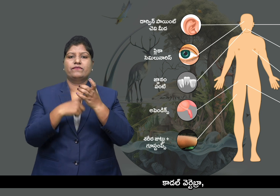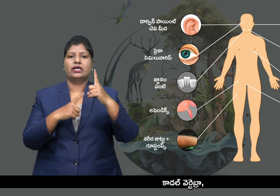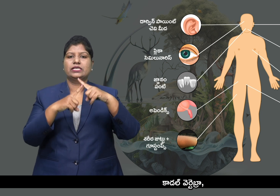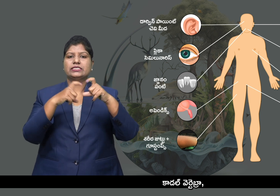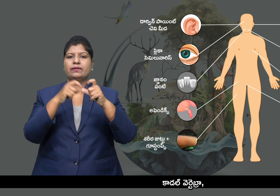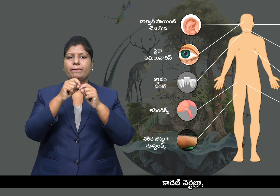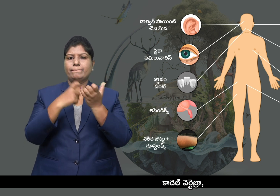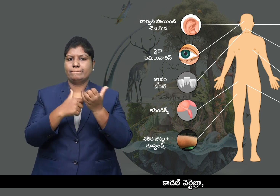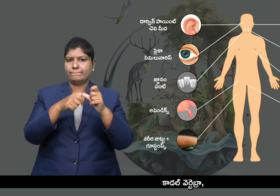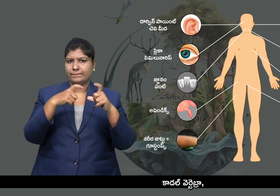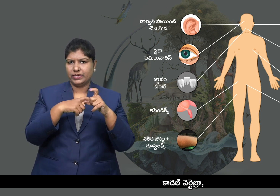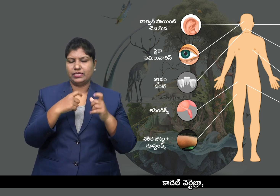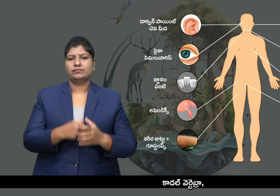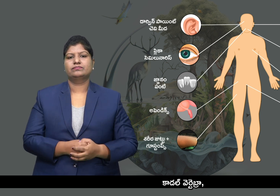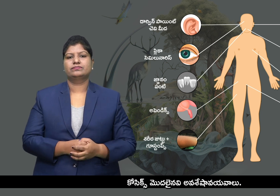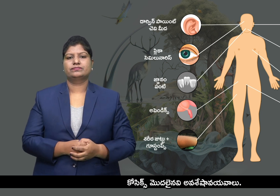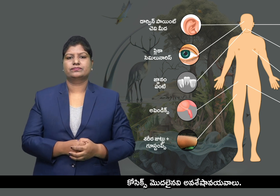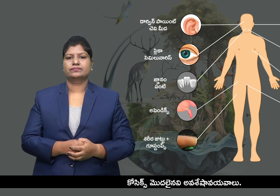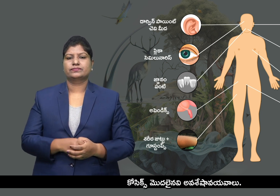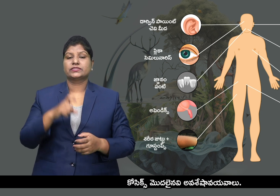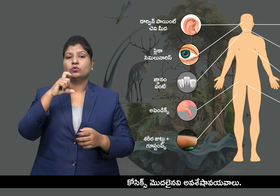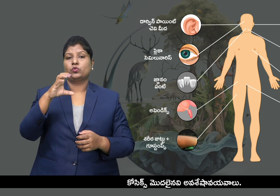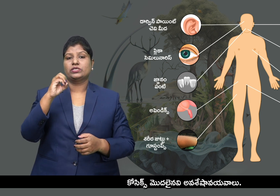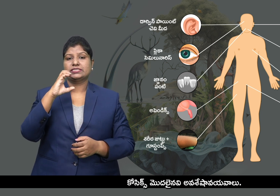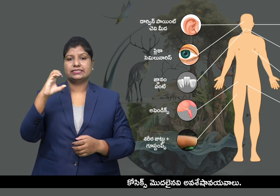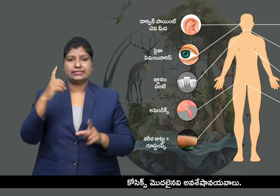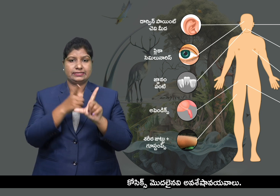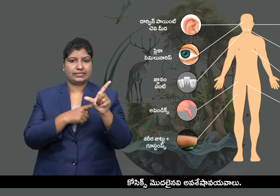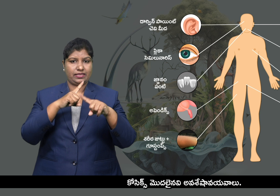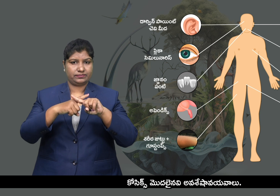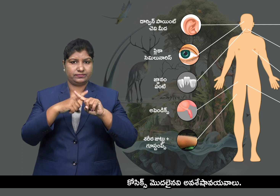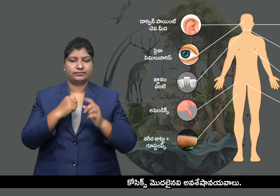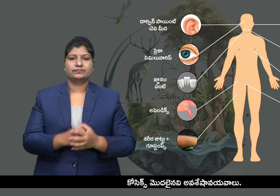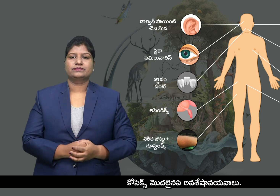కోసిక్స్ మొదలైనవి అవశేషావయవాలు.